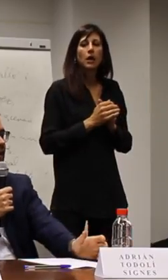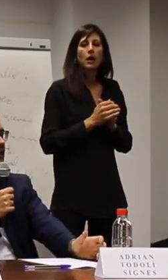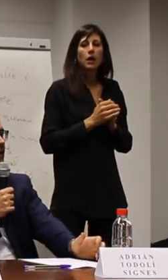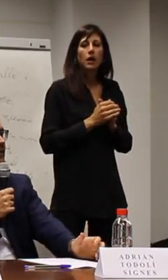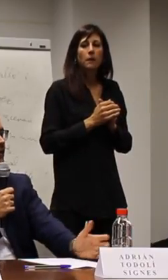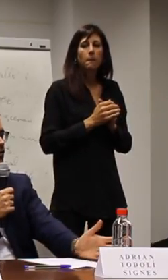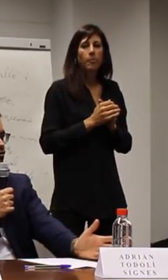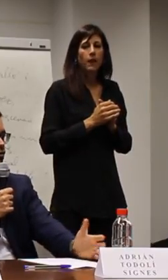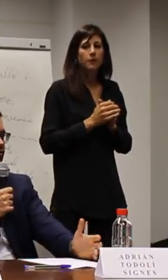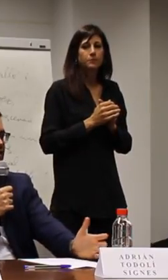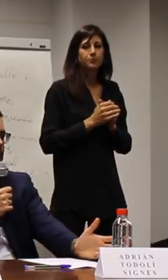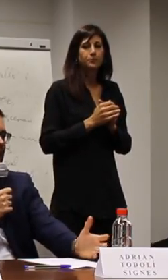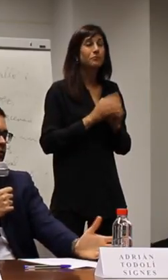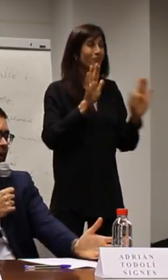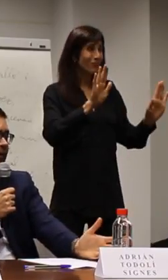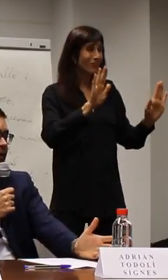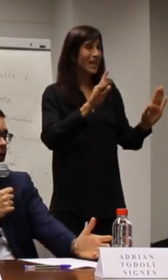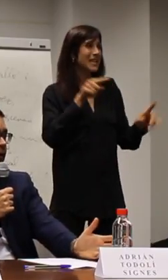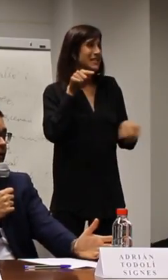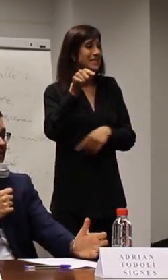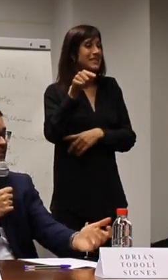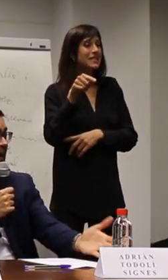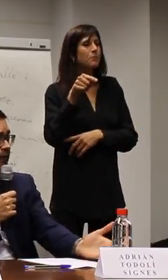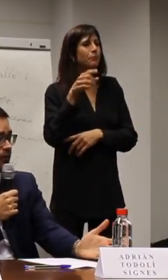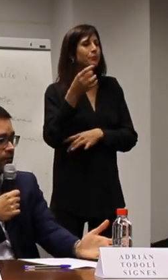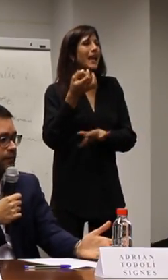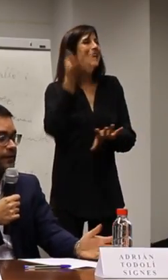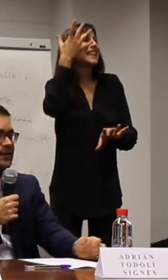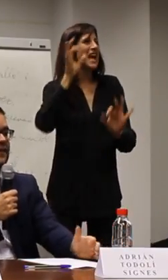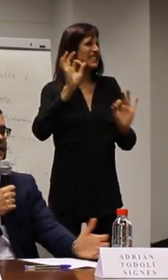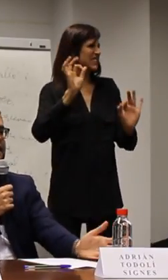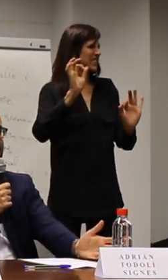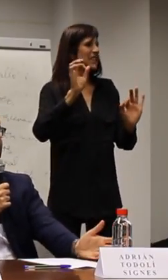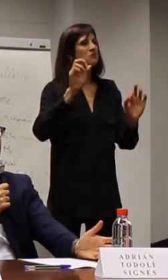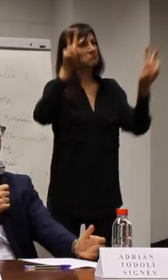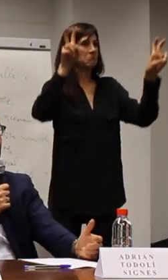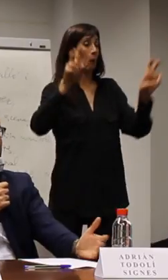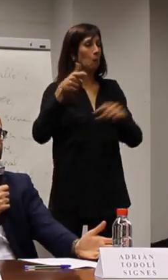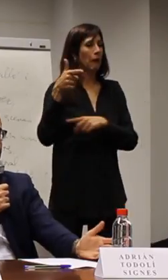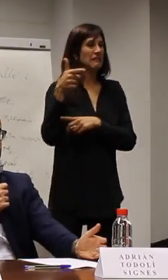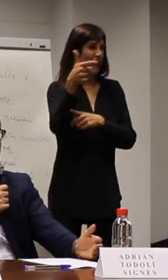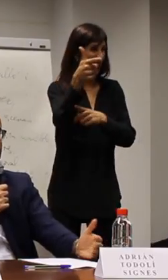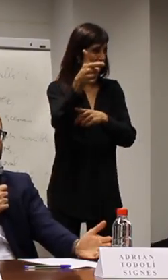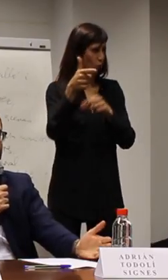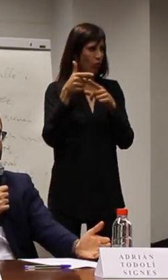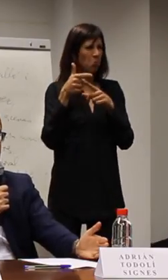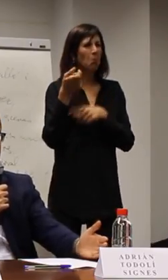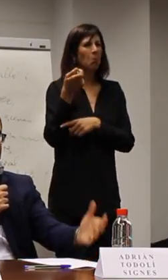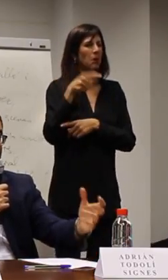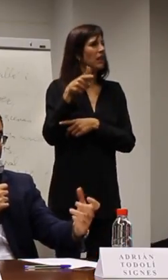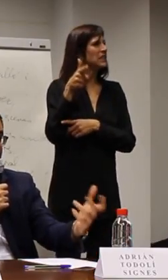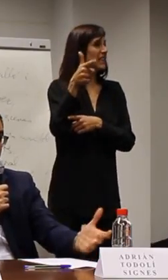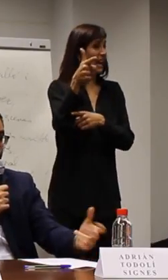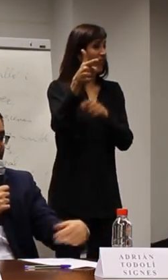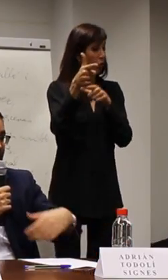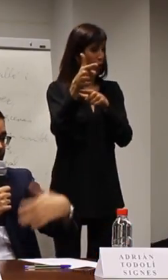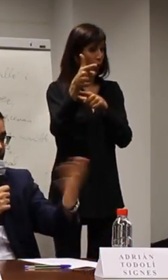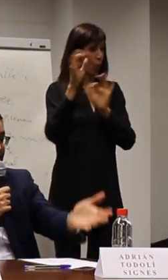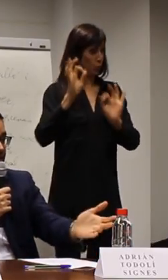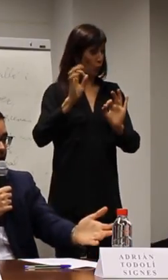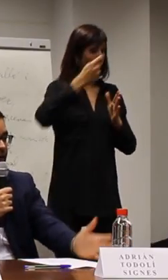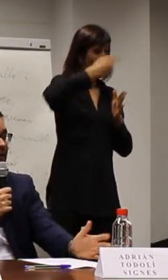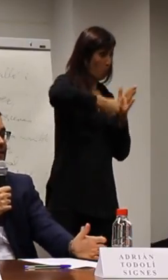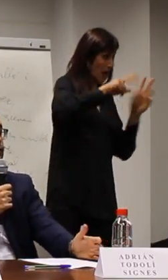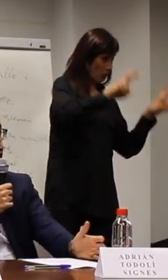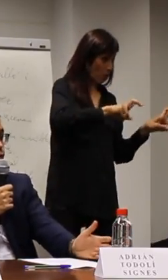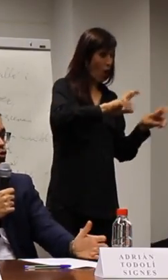se basa en esta idea, no sé si conocéis, la paradoja del taladro, y es que se dice que un taladro en su vida, o sea, desde que se compra hasta que